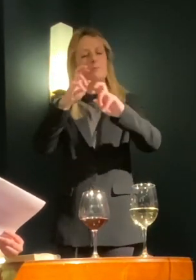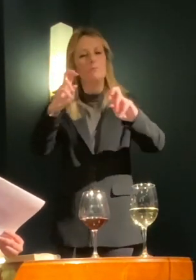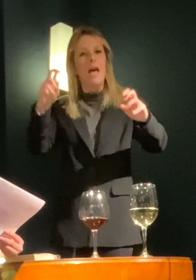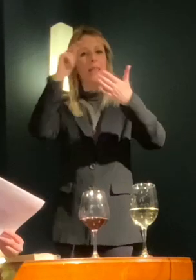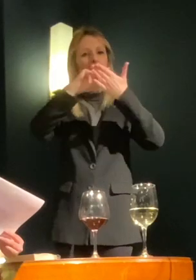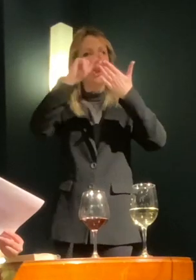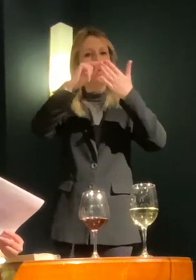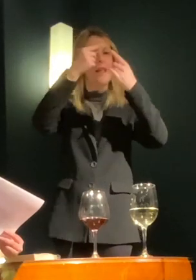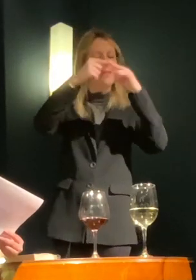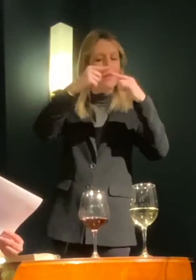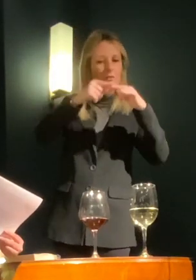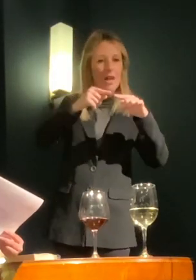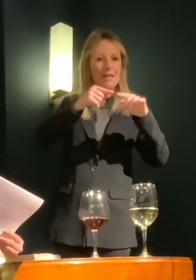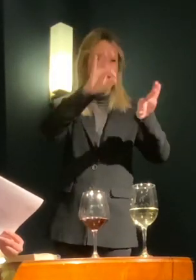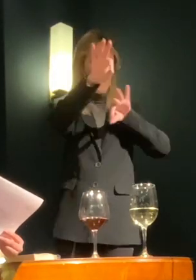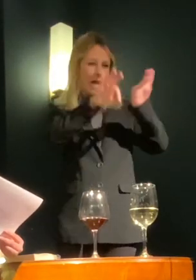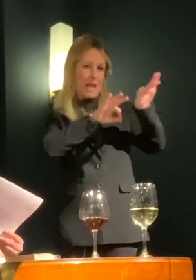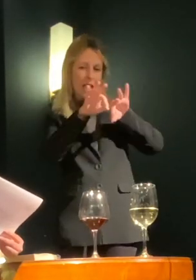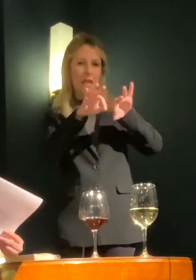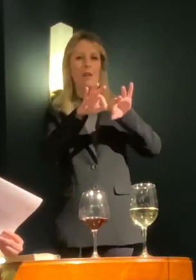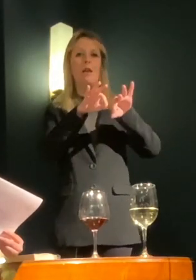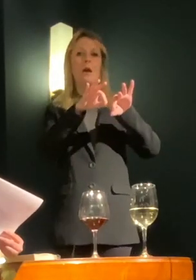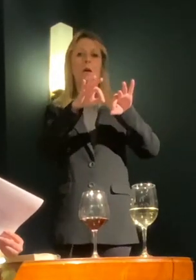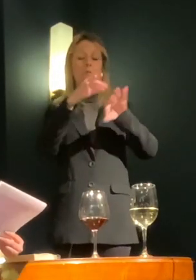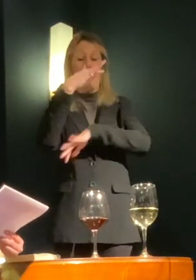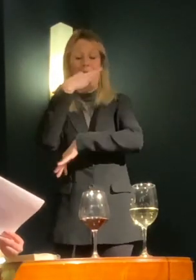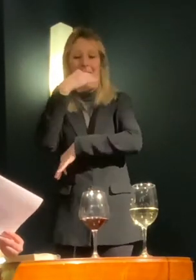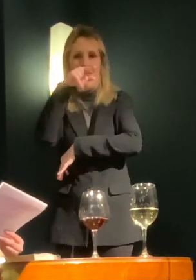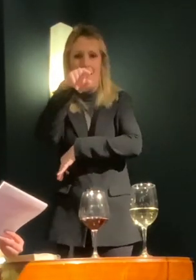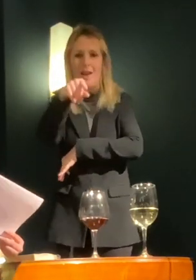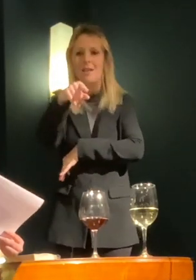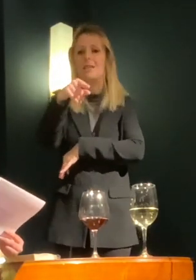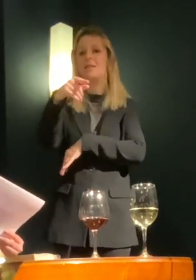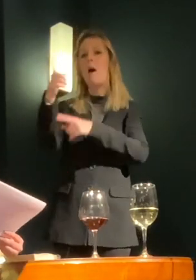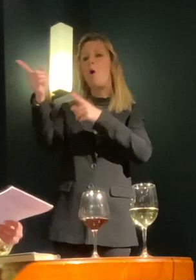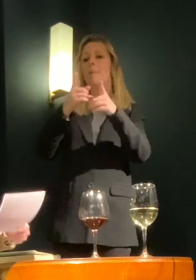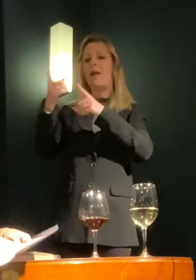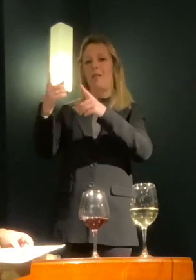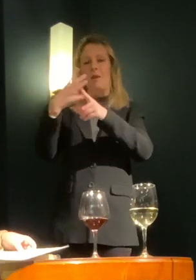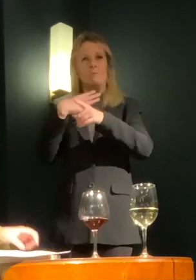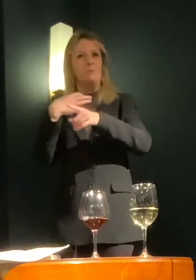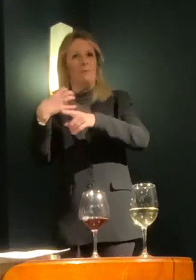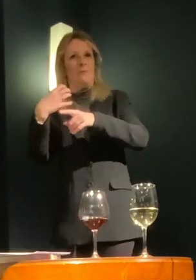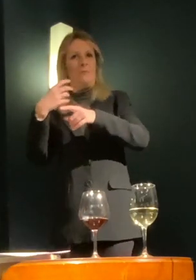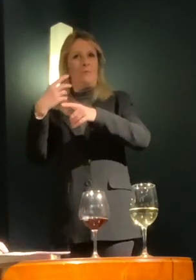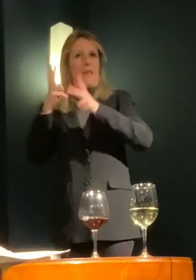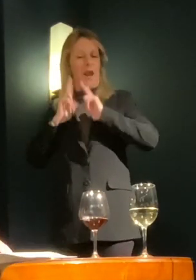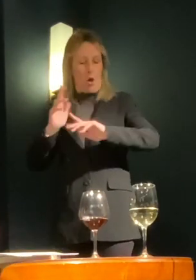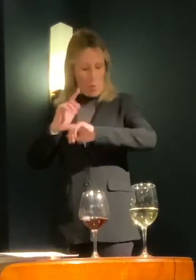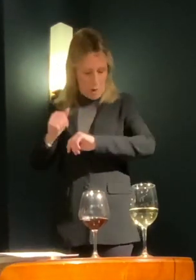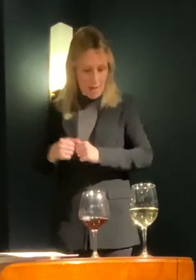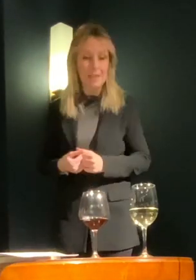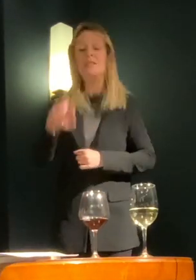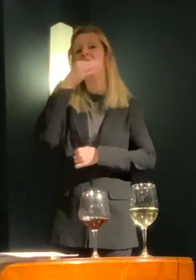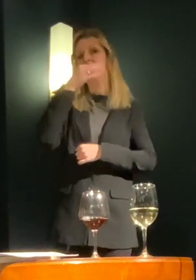scrittura ha anche la sua tecnica, la sua bellezza, i suoi momenti di respiro, per cui in realtà esplorare varie forme